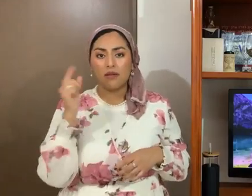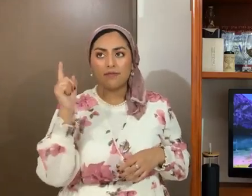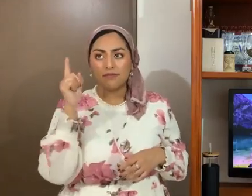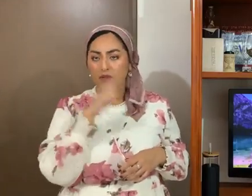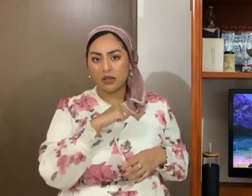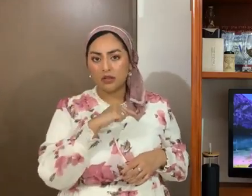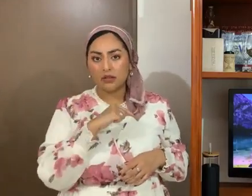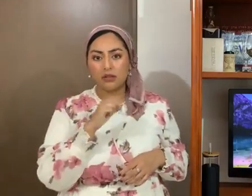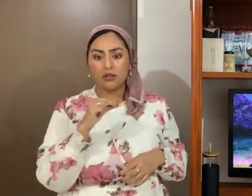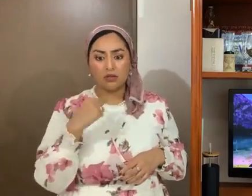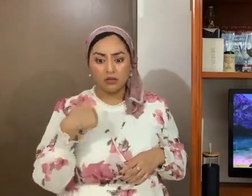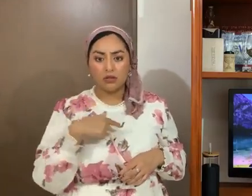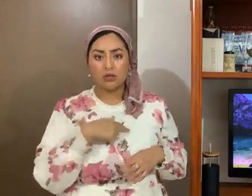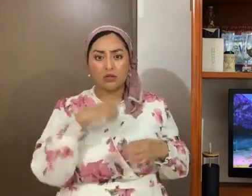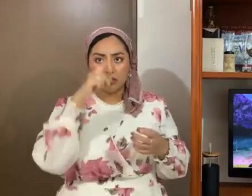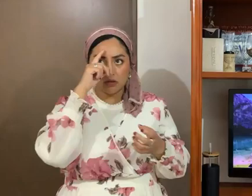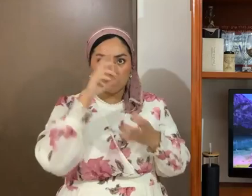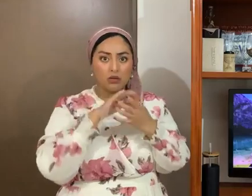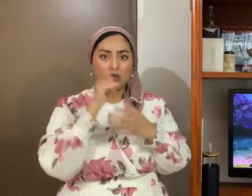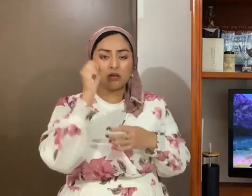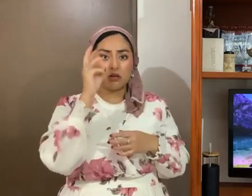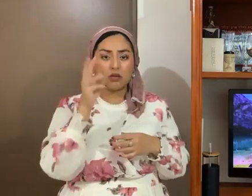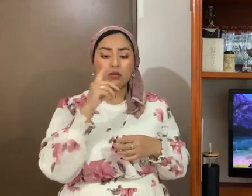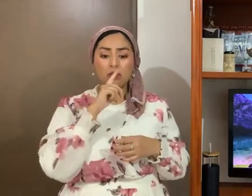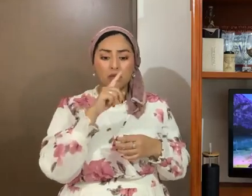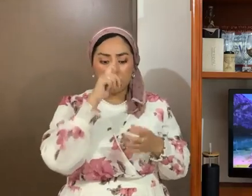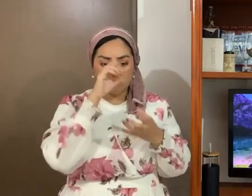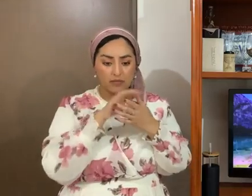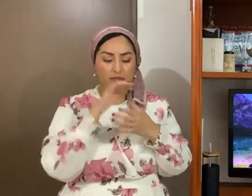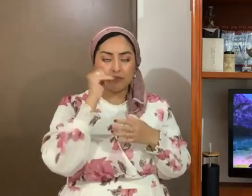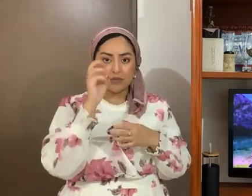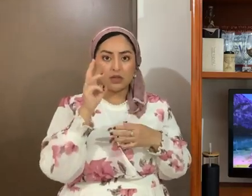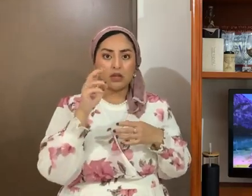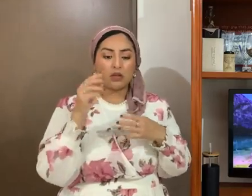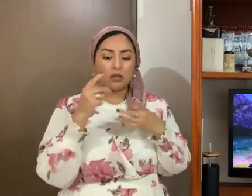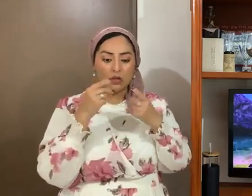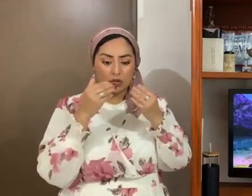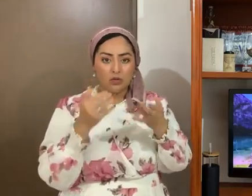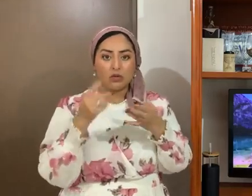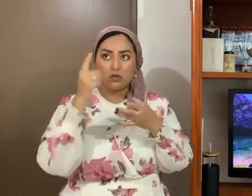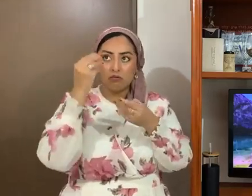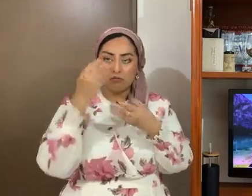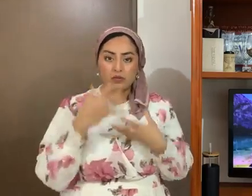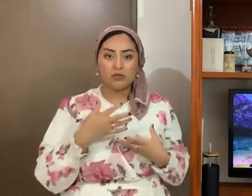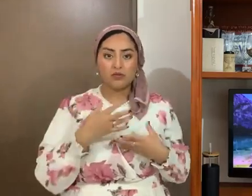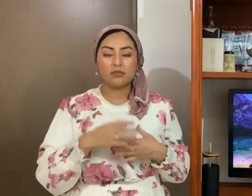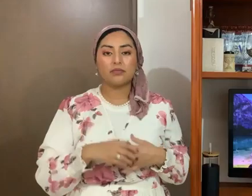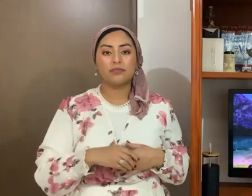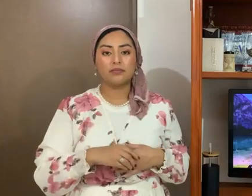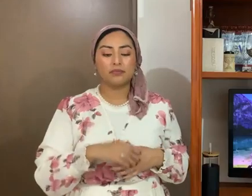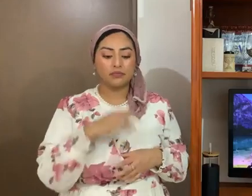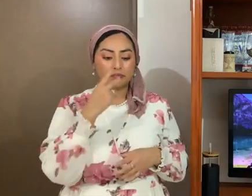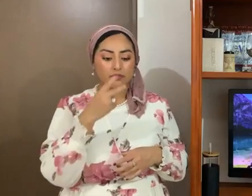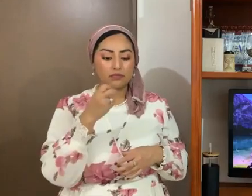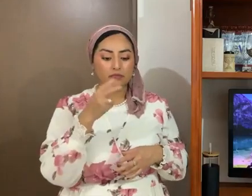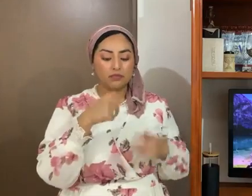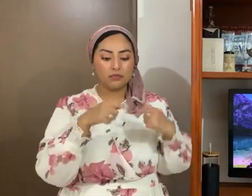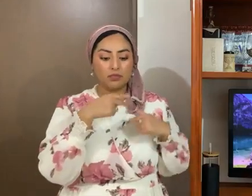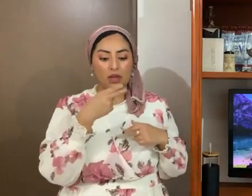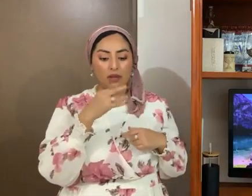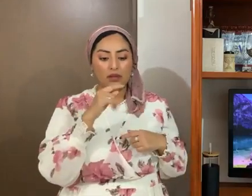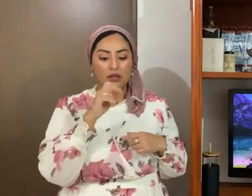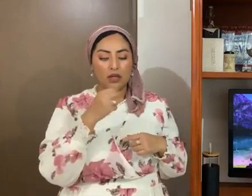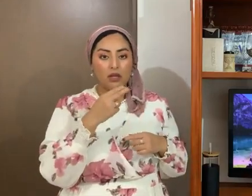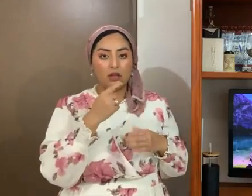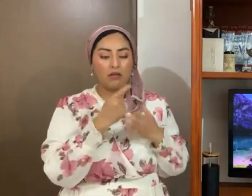de sillón. Somos mesiánicos porque creemos en Yahshua y hacemos lo que Él nos manda. Vamos a regresar a